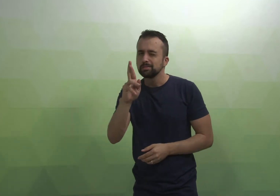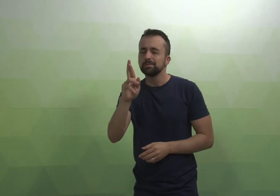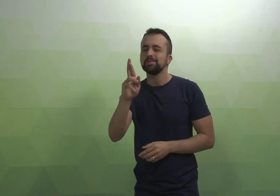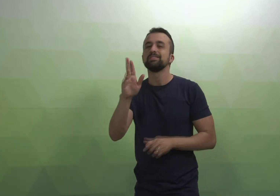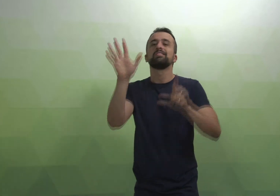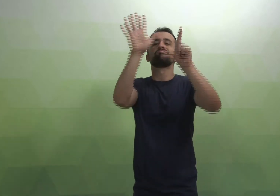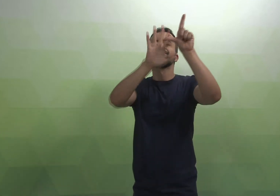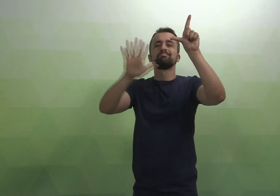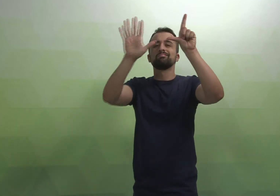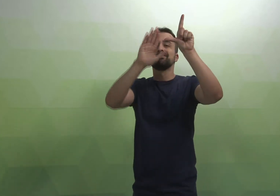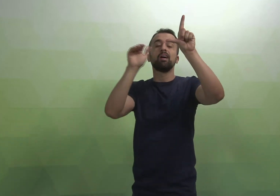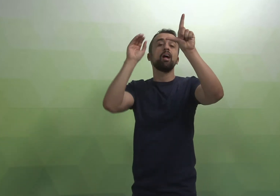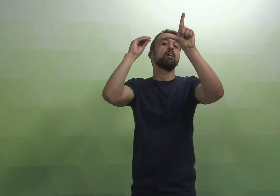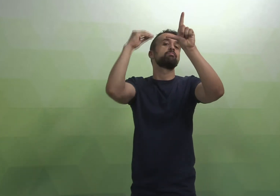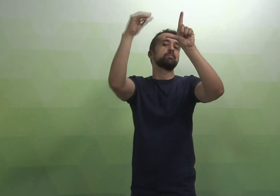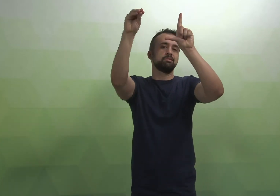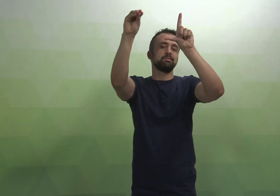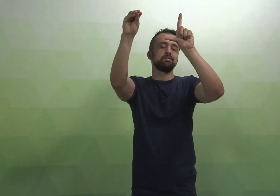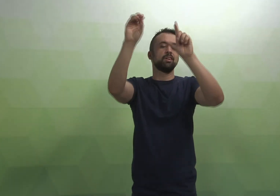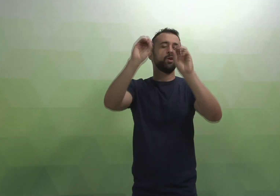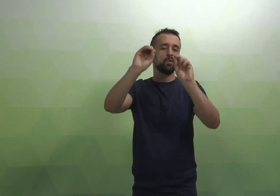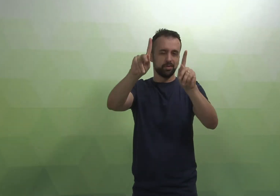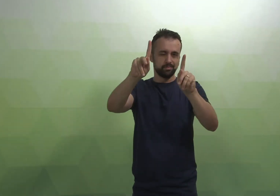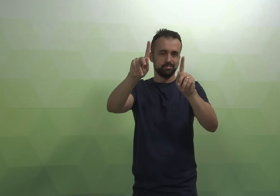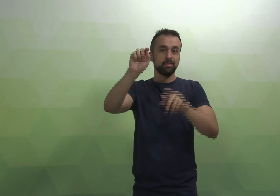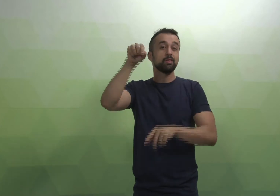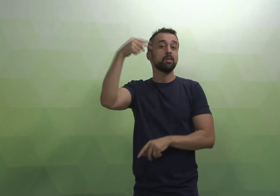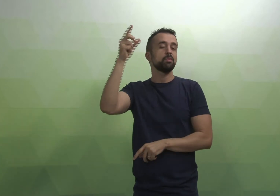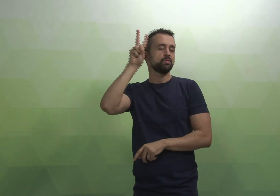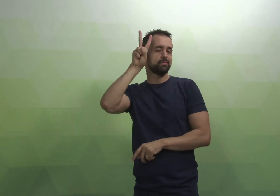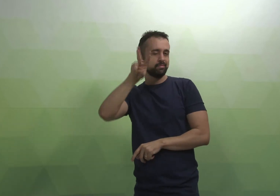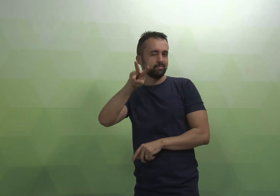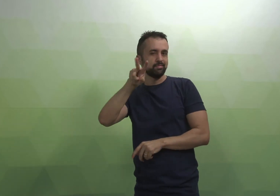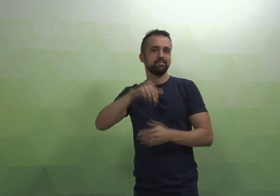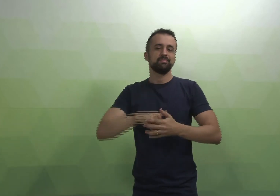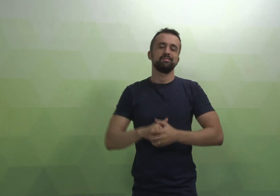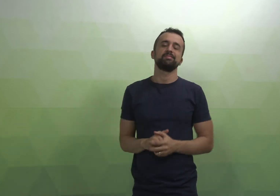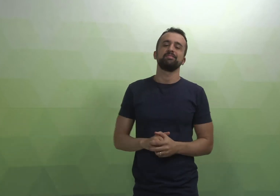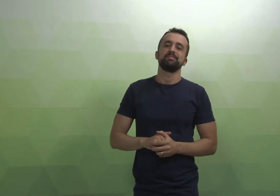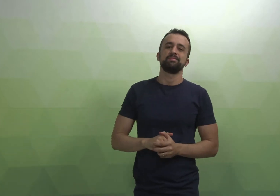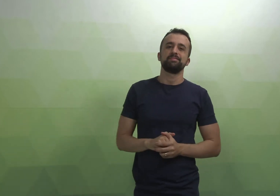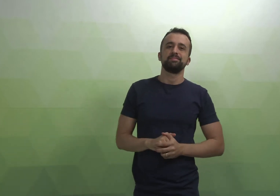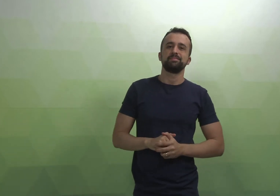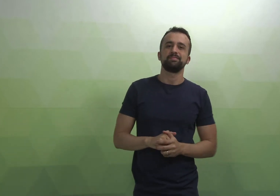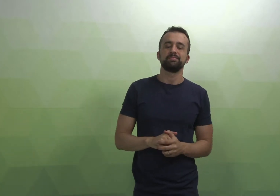A resposta estará na nossa sala virtual, ok?